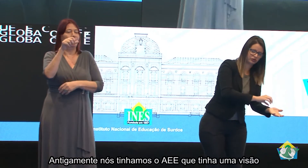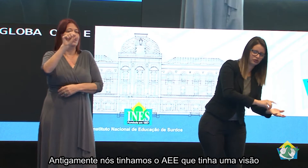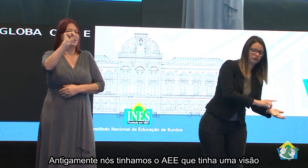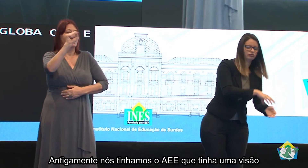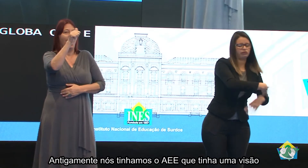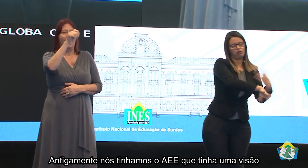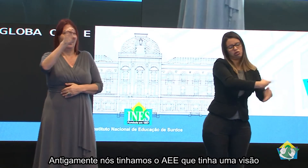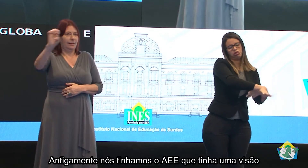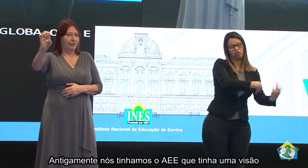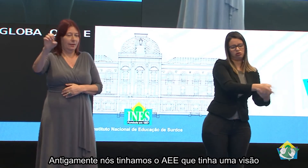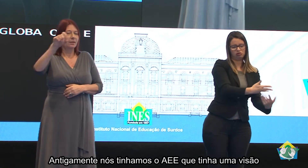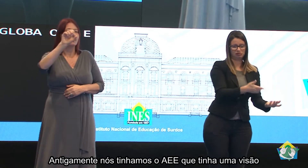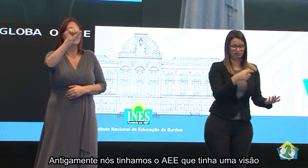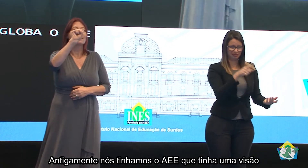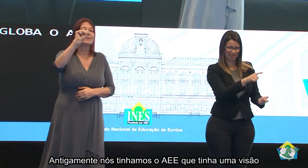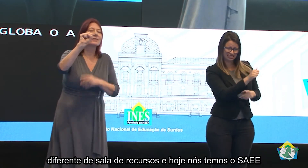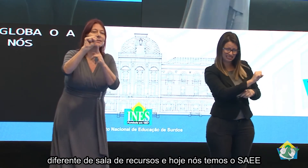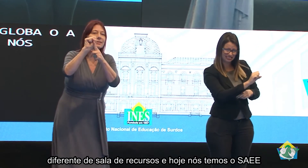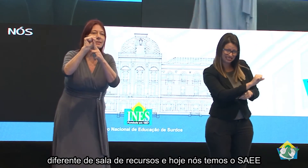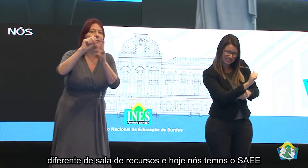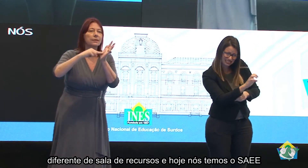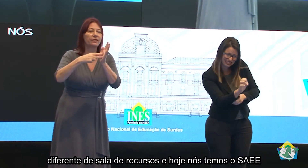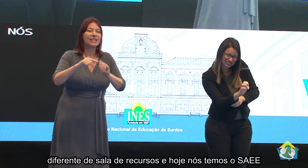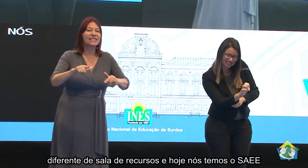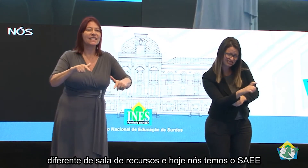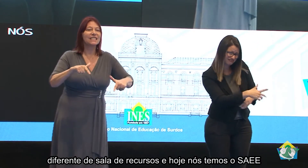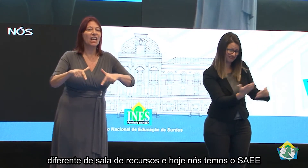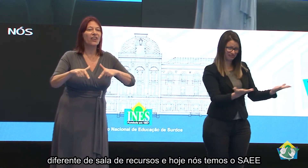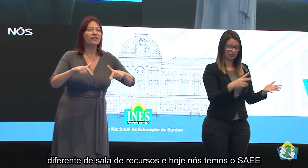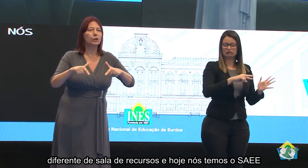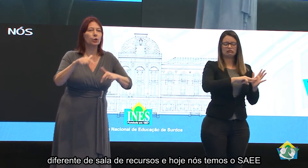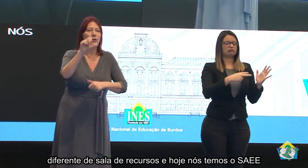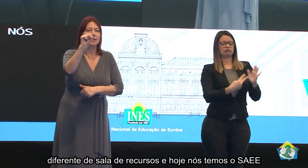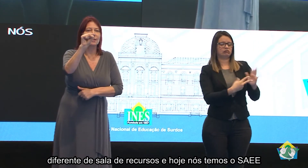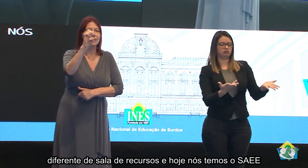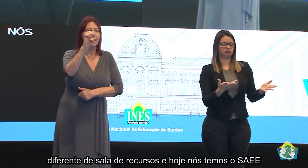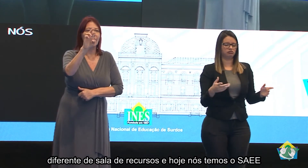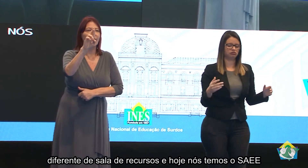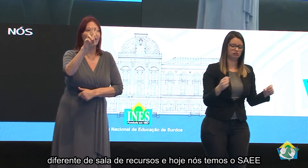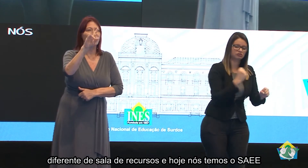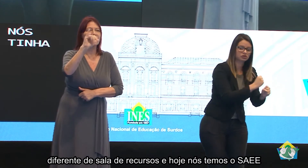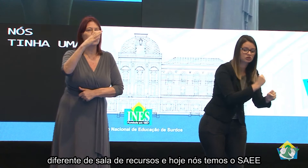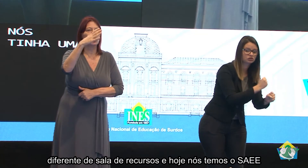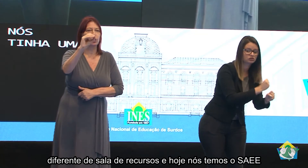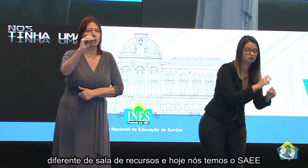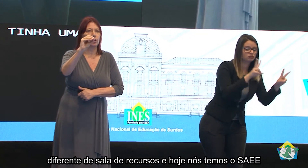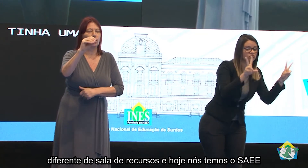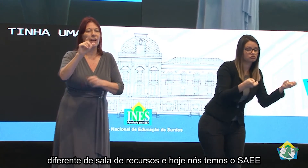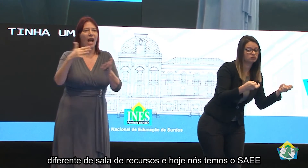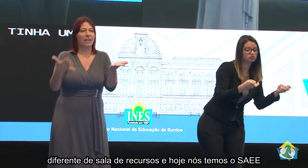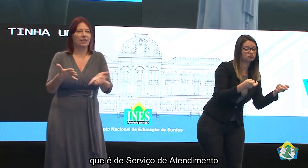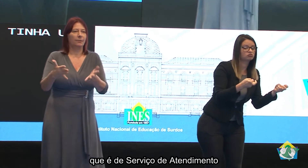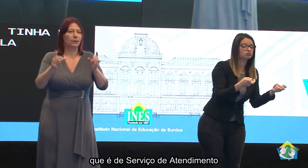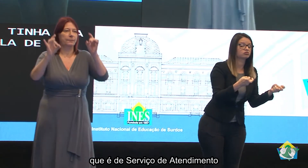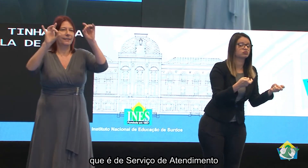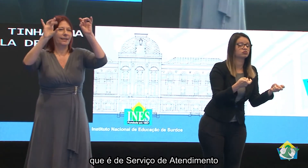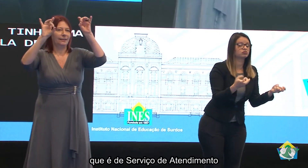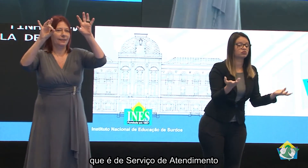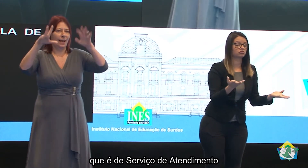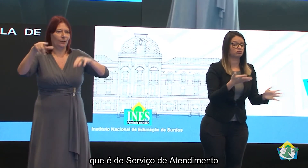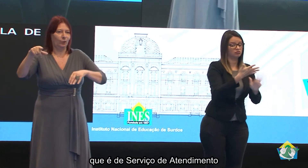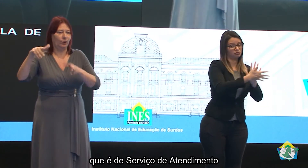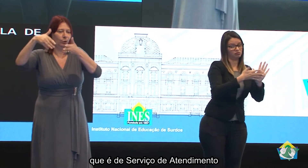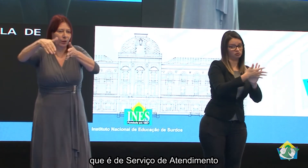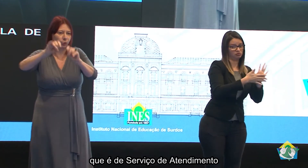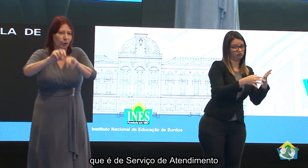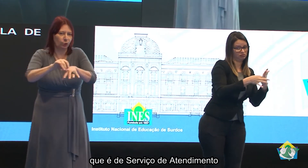o AEE, que tinha uma visão diferente de sala de recursos, e hoje nós temos o SAI, que é